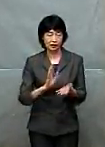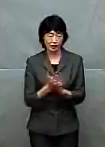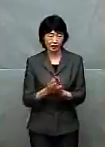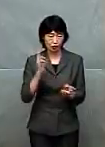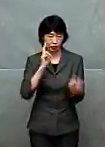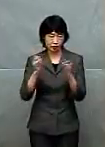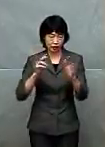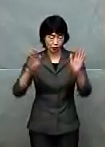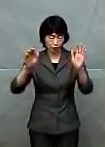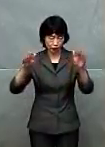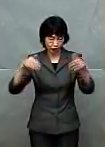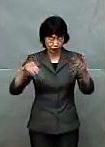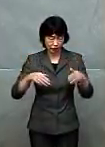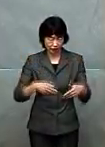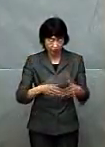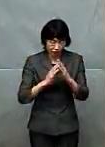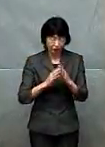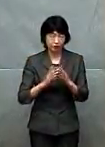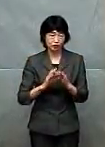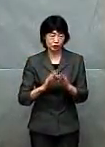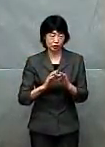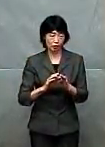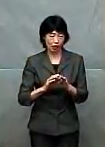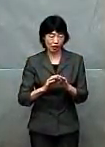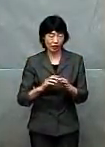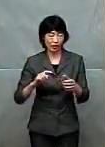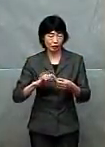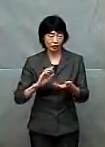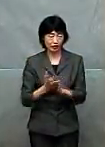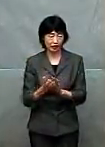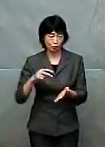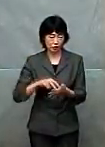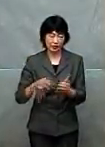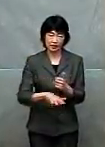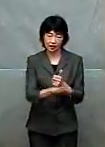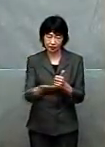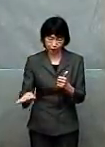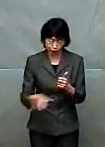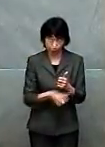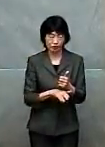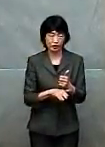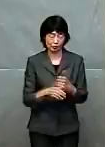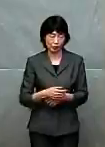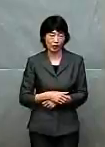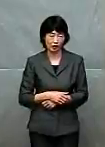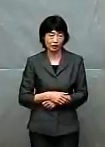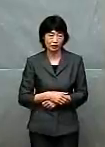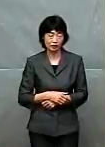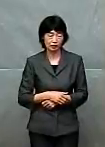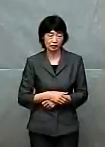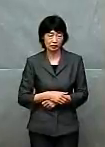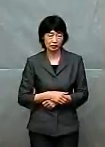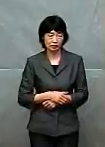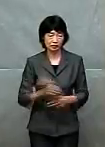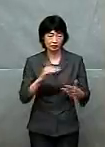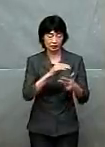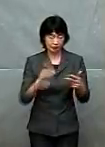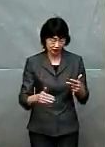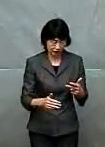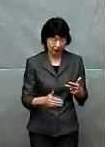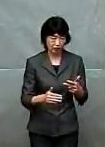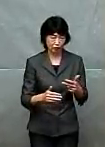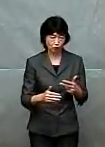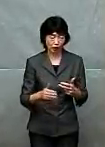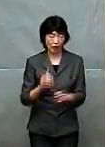は、本県の立地環境として本県におけるインフラ整備や人材供給の状